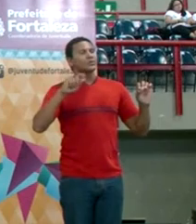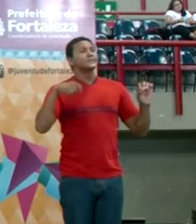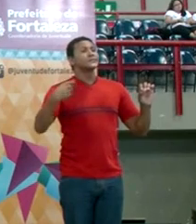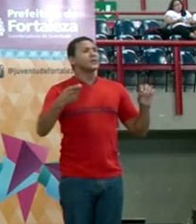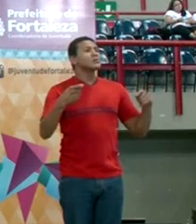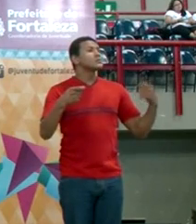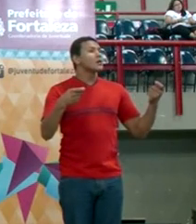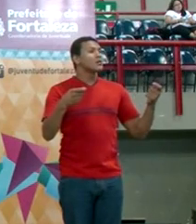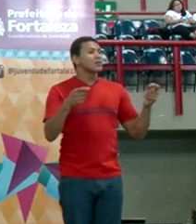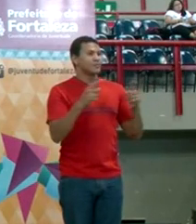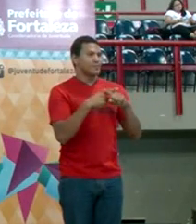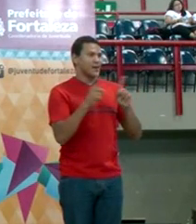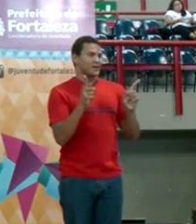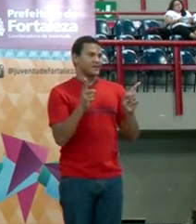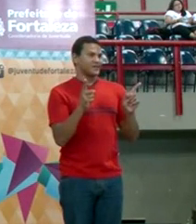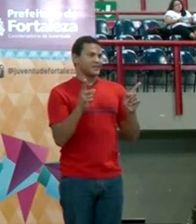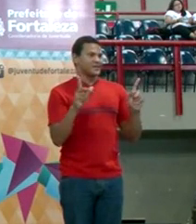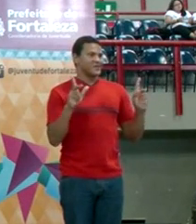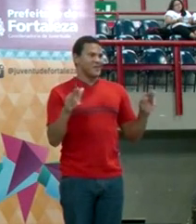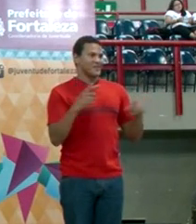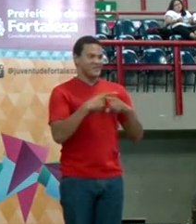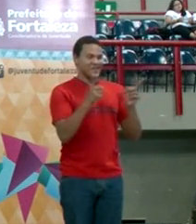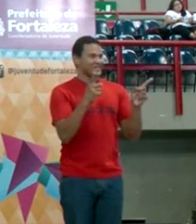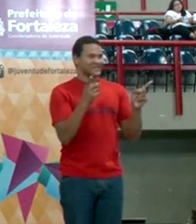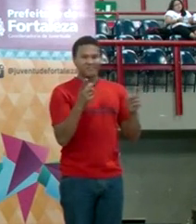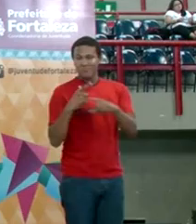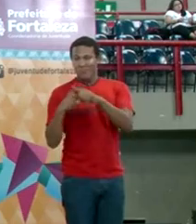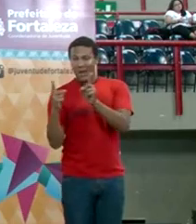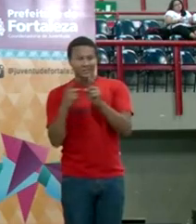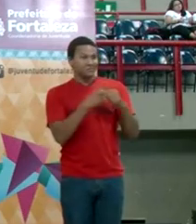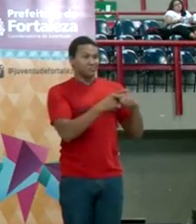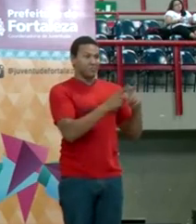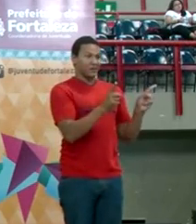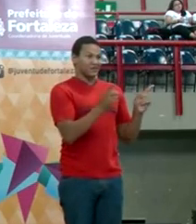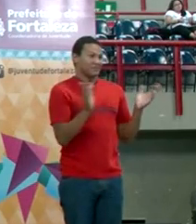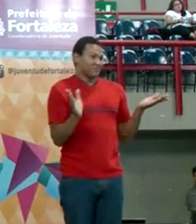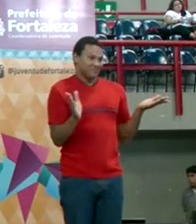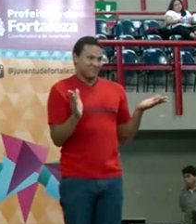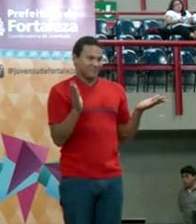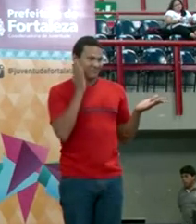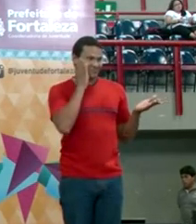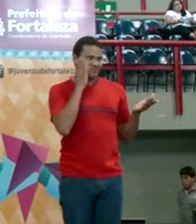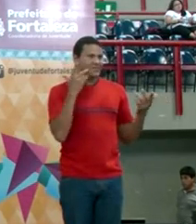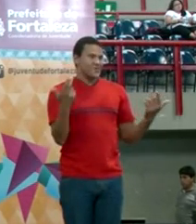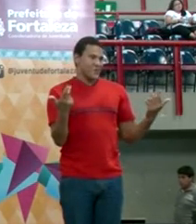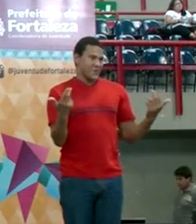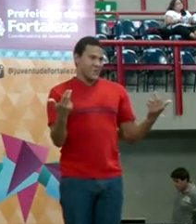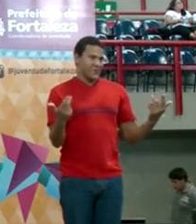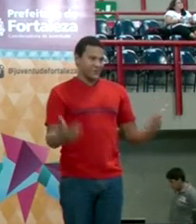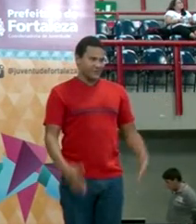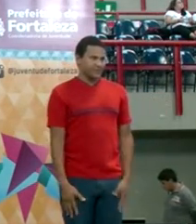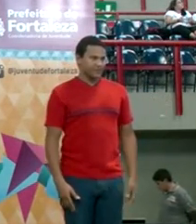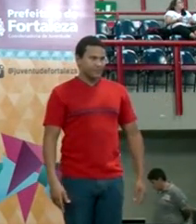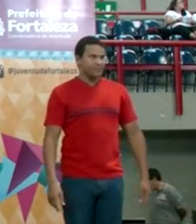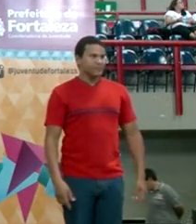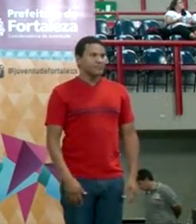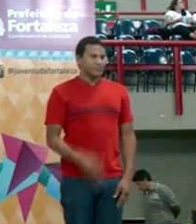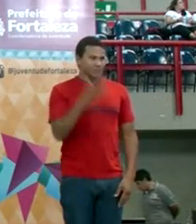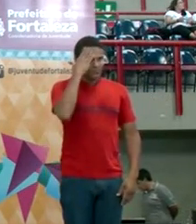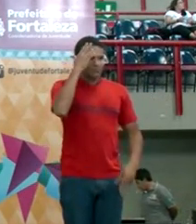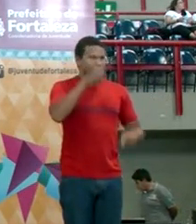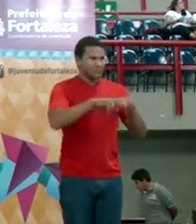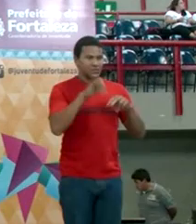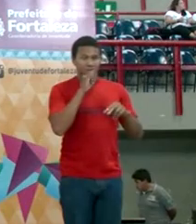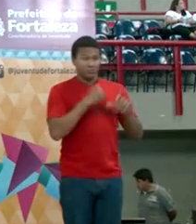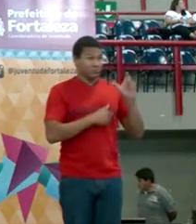ter dormido, né? Porque eu estava lá e não assisti. Então, é nesse sentido. A expressão